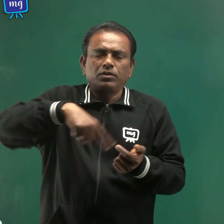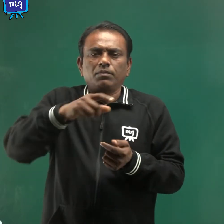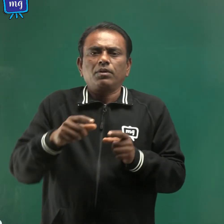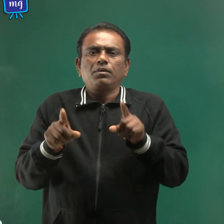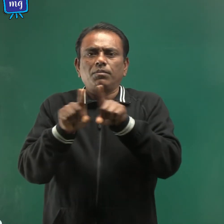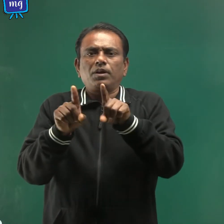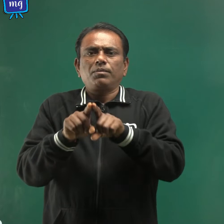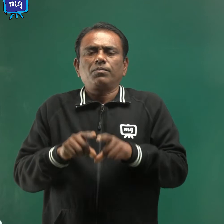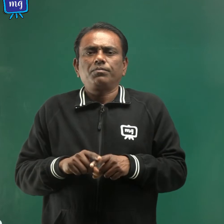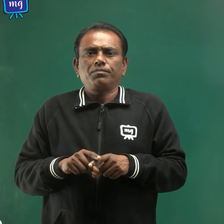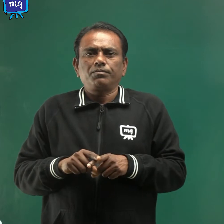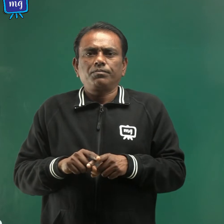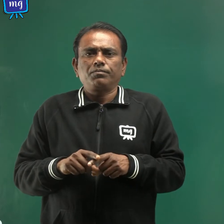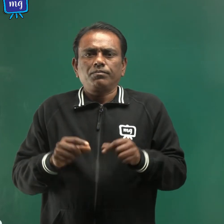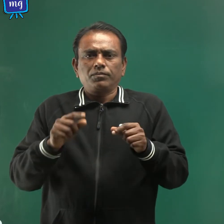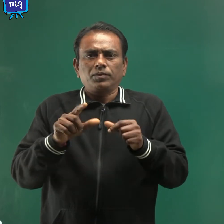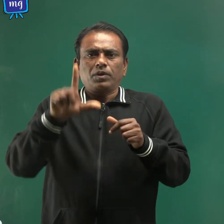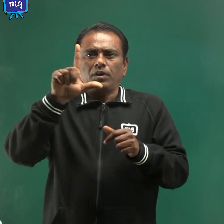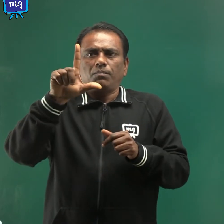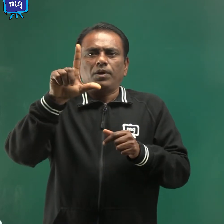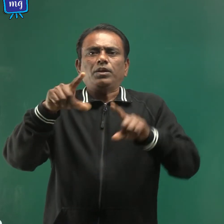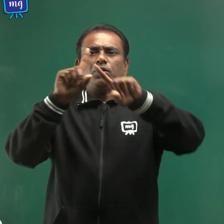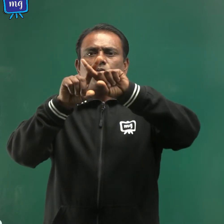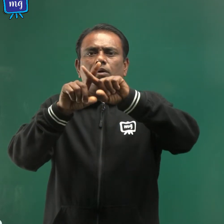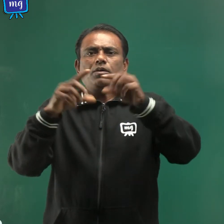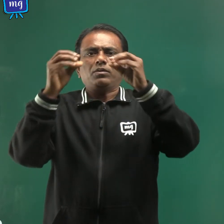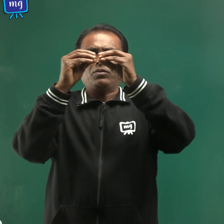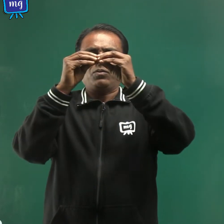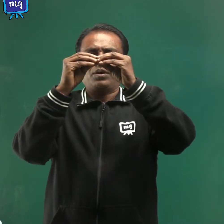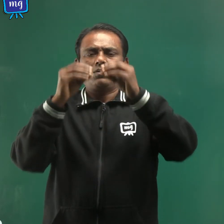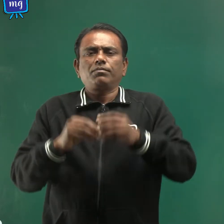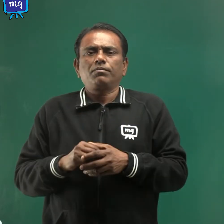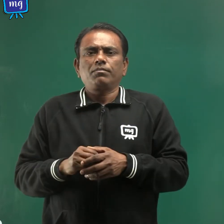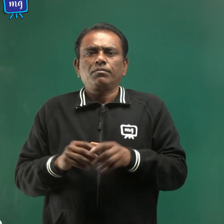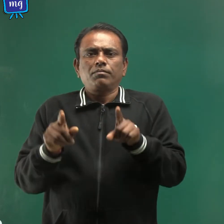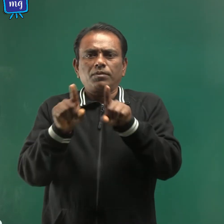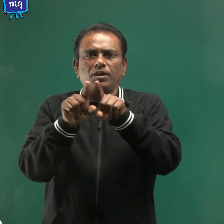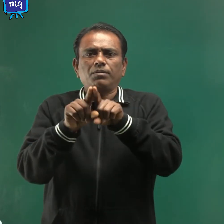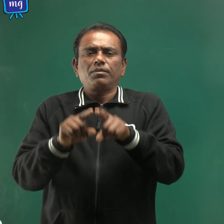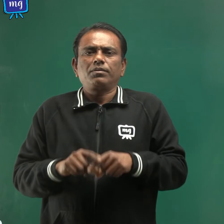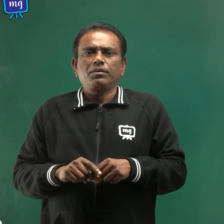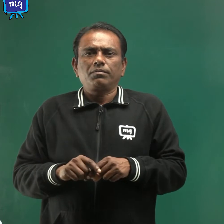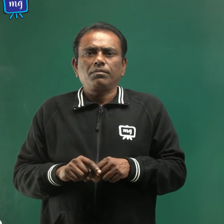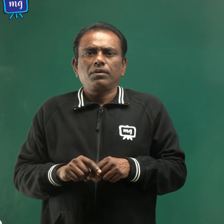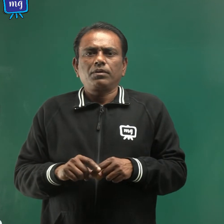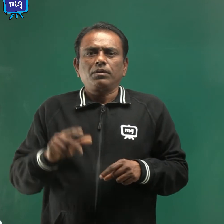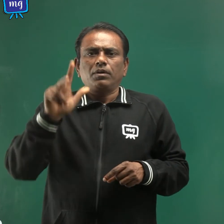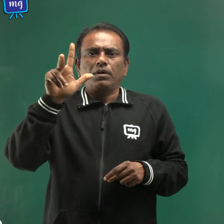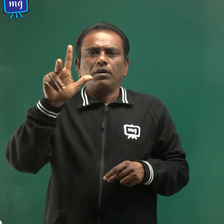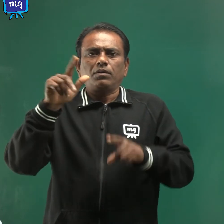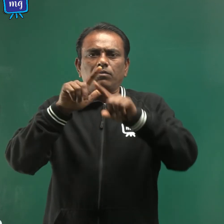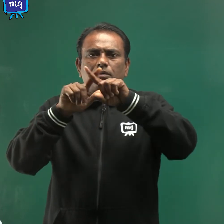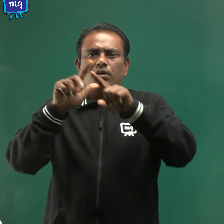के बराबर लंबाई चौड़ाई है के बराबर है आठवां